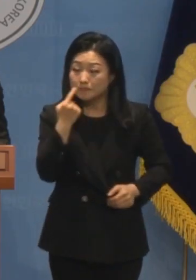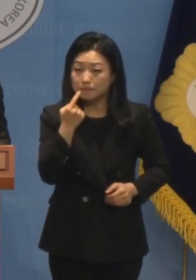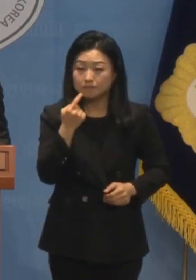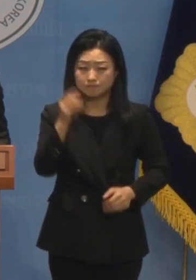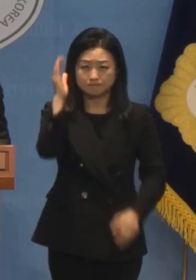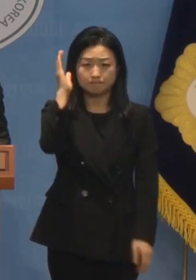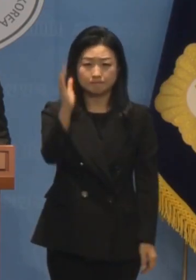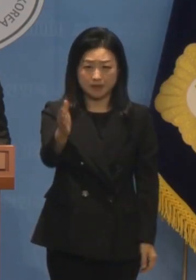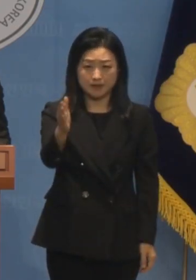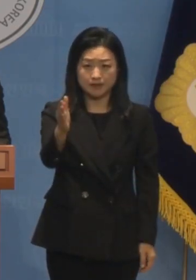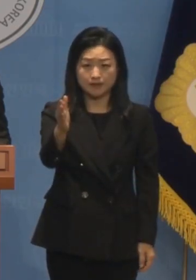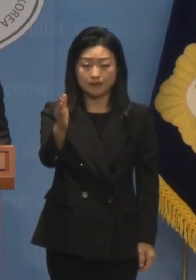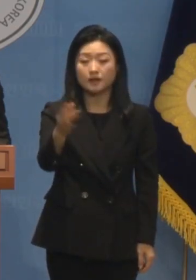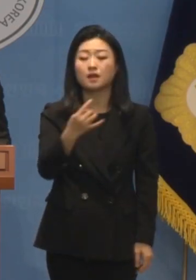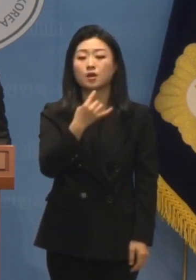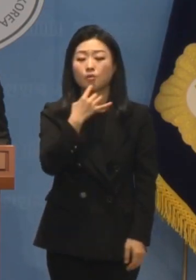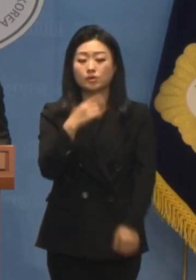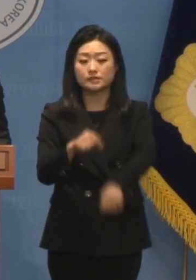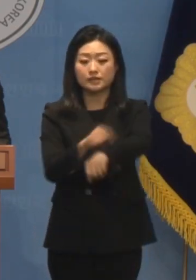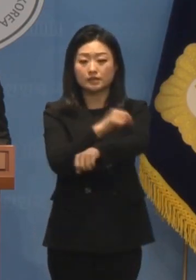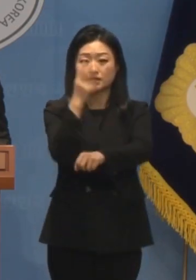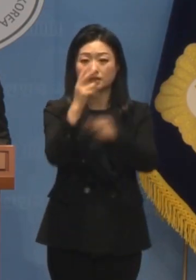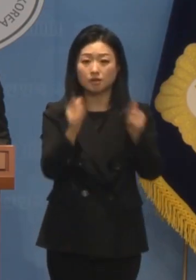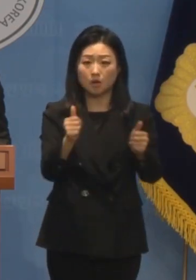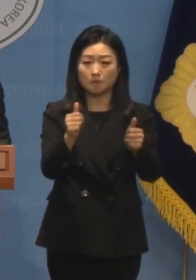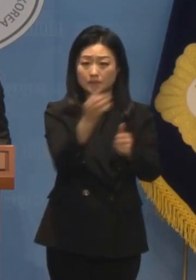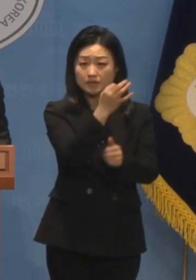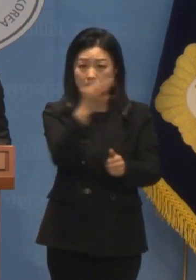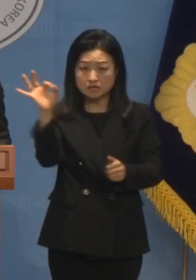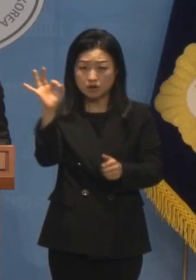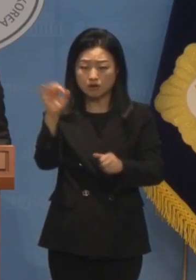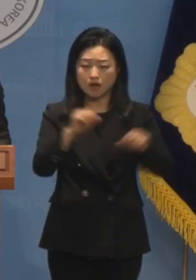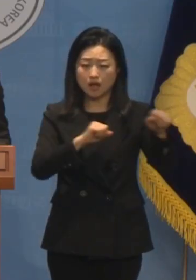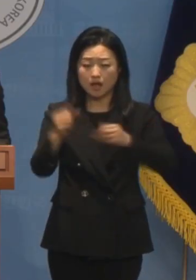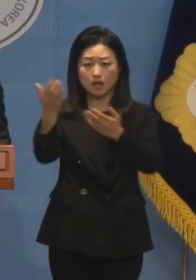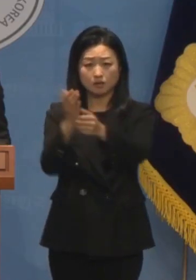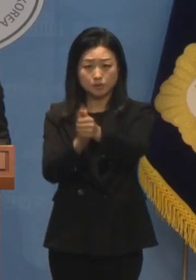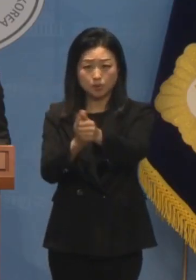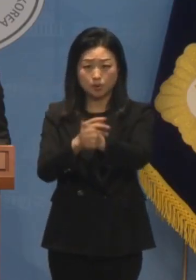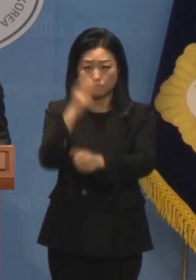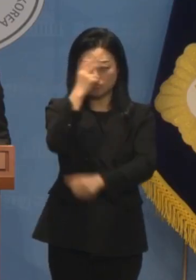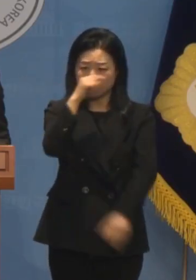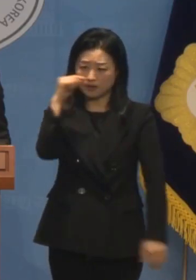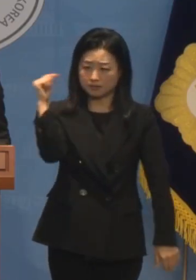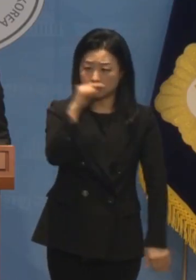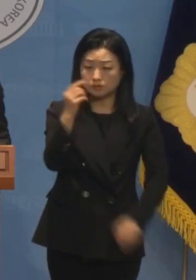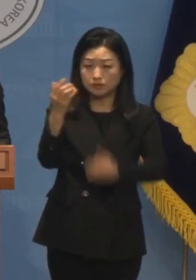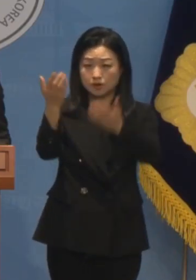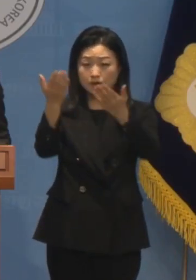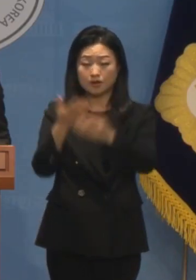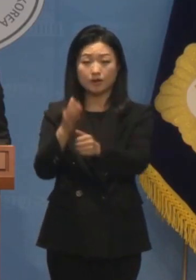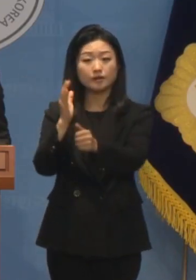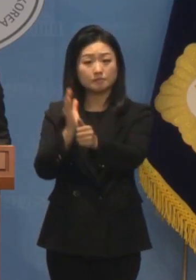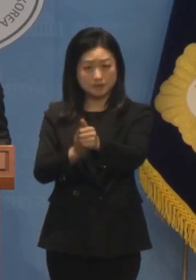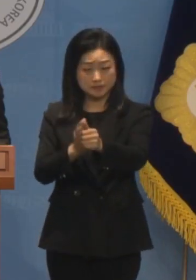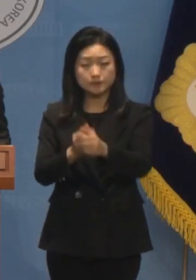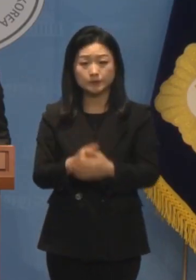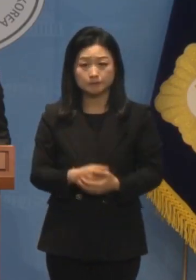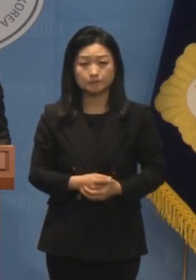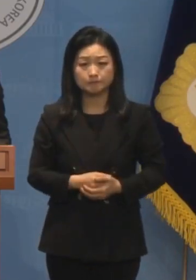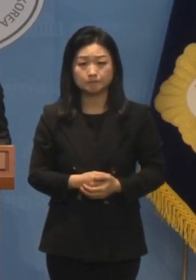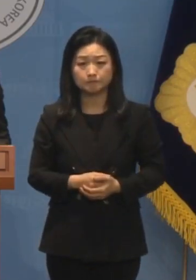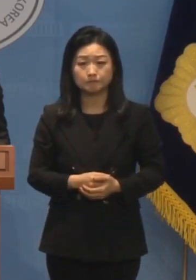불가능합니다. 오직 특검의 공정하고 엄정한 수사만이 국민을 납득시킬 수 있을